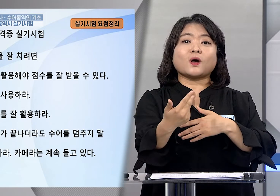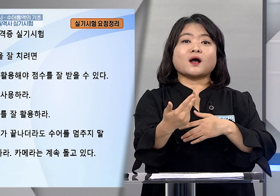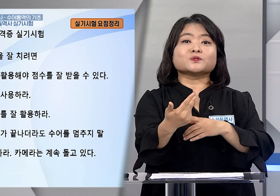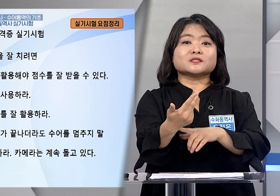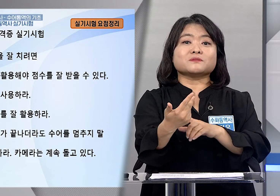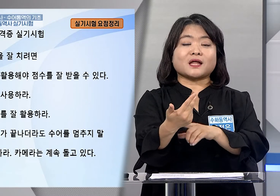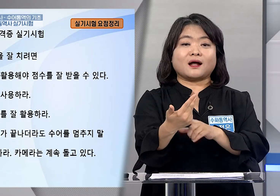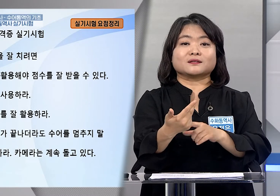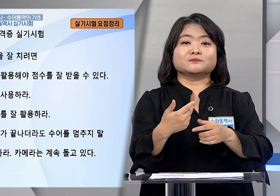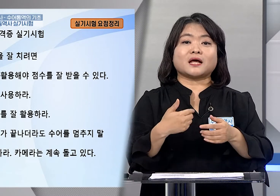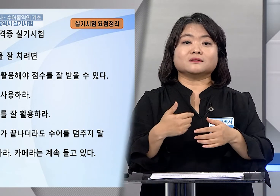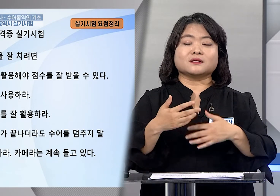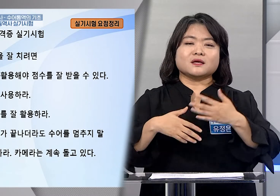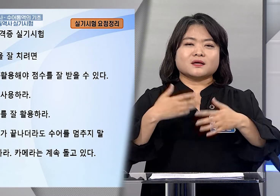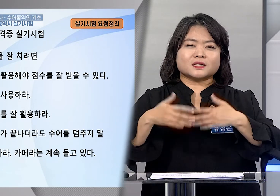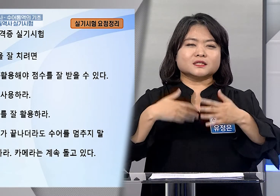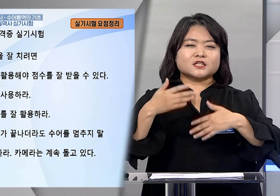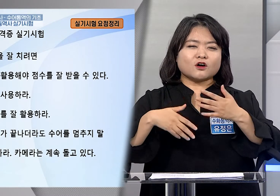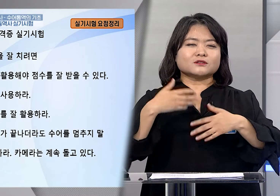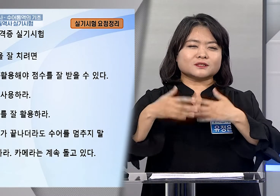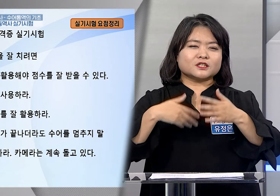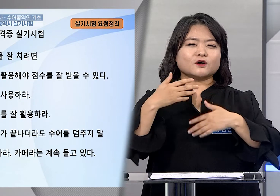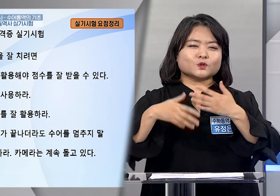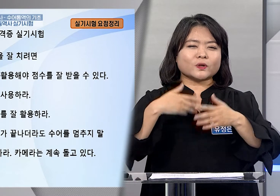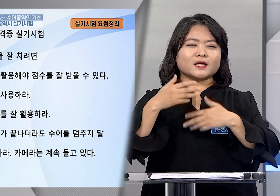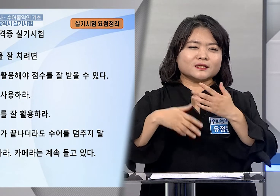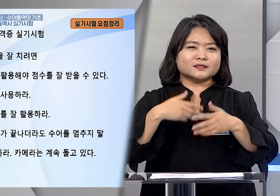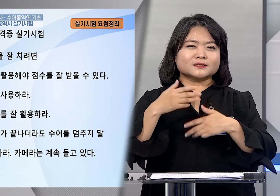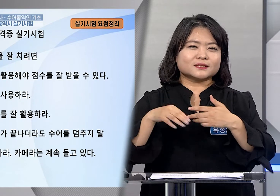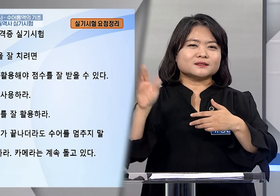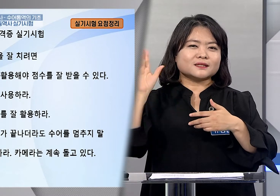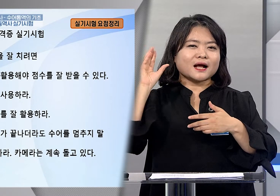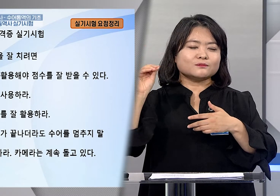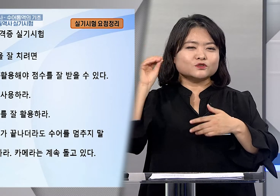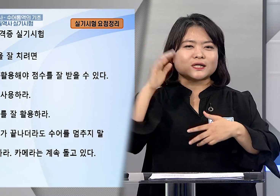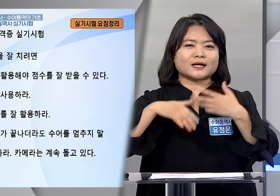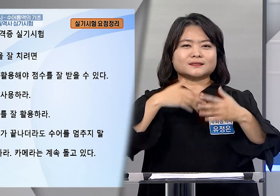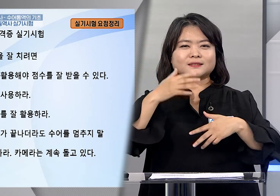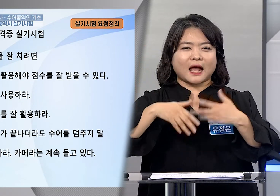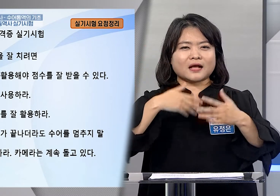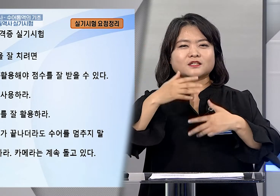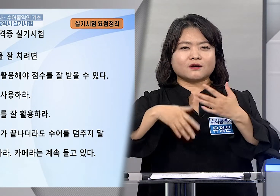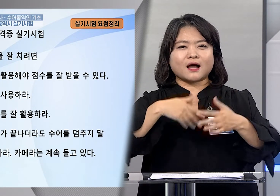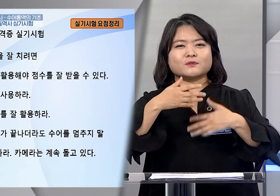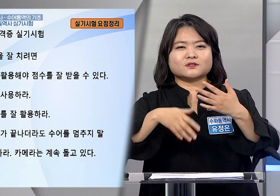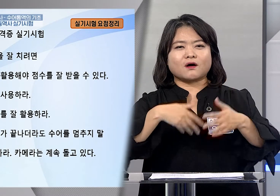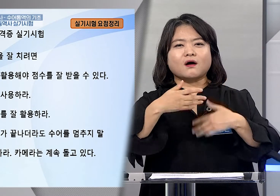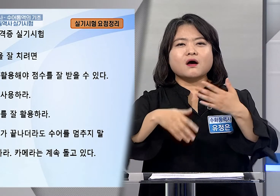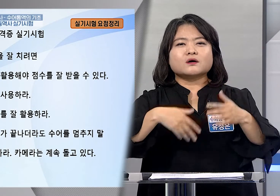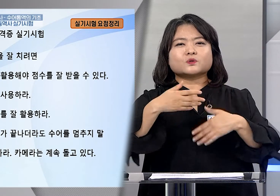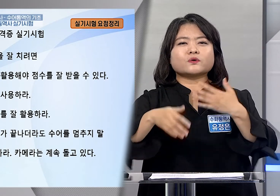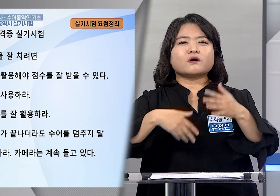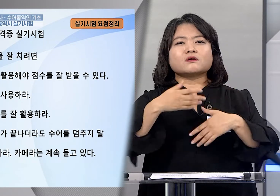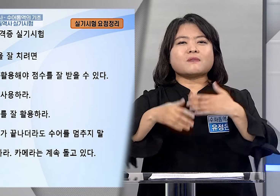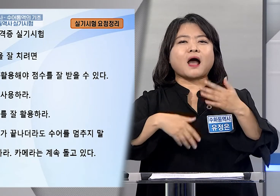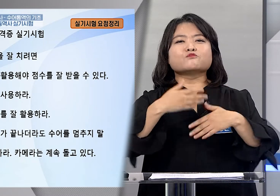돌아가고 있습니다. 그럼 나는 그 기억 속에 있는 끝나간 문장까지 다 기억하면서 통역을